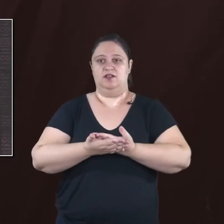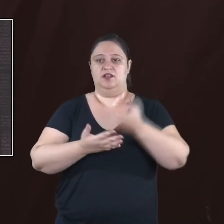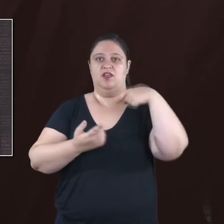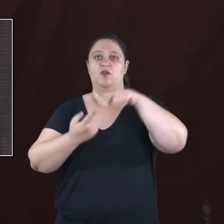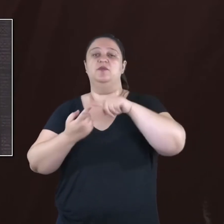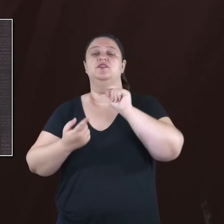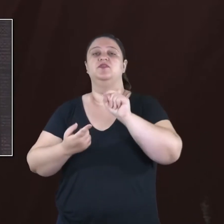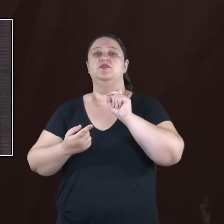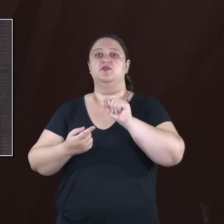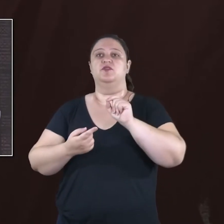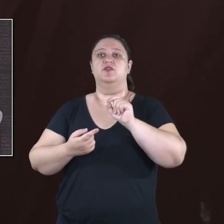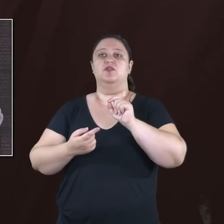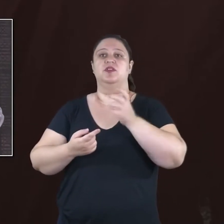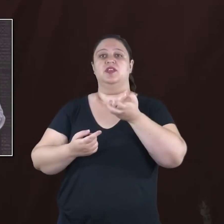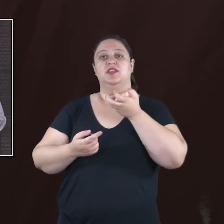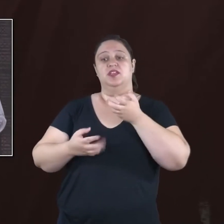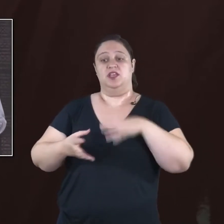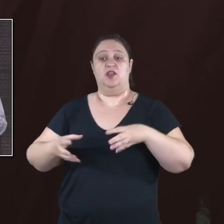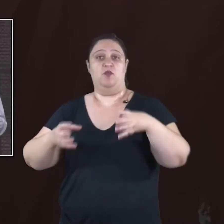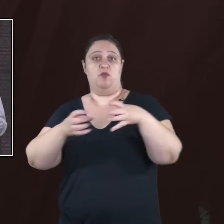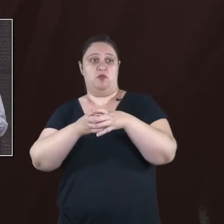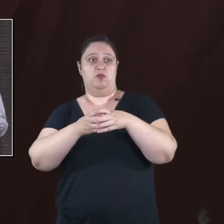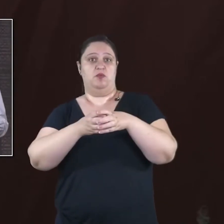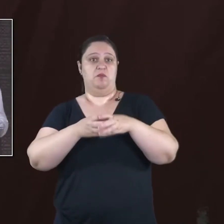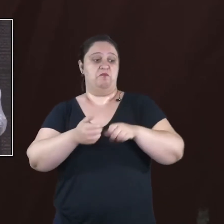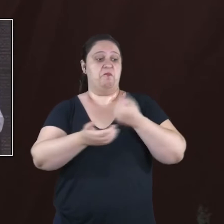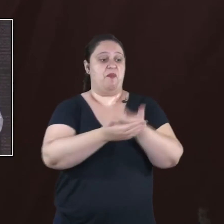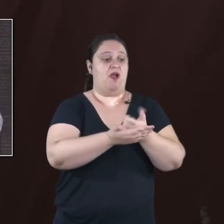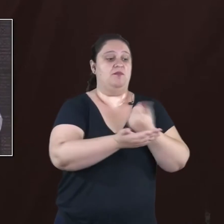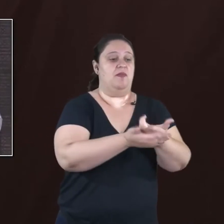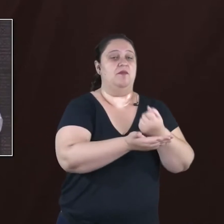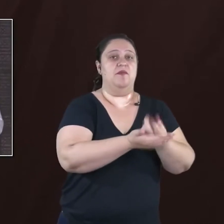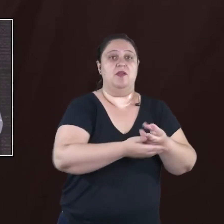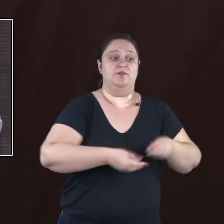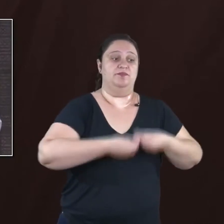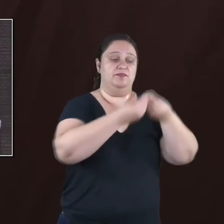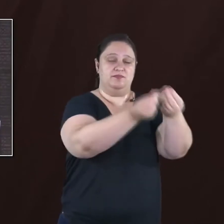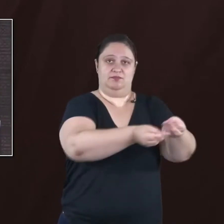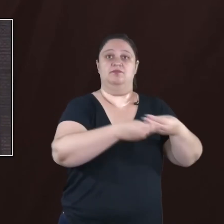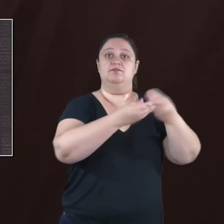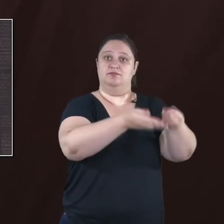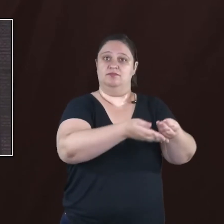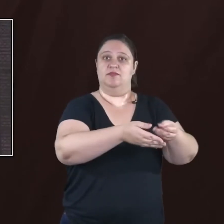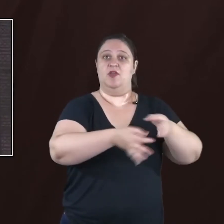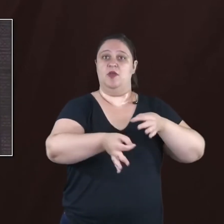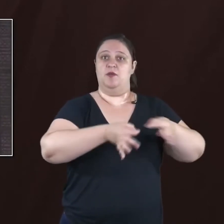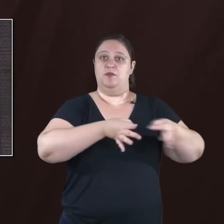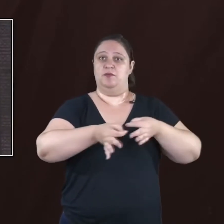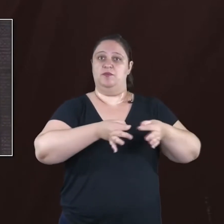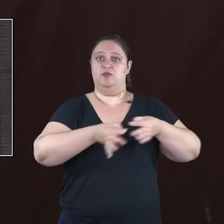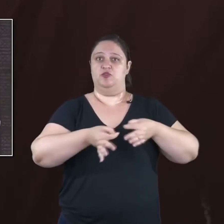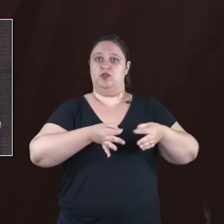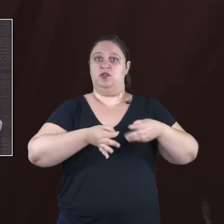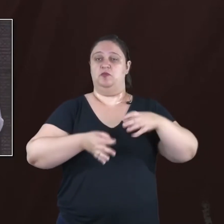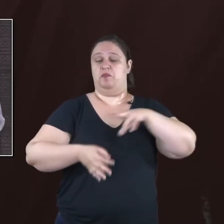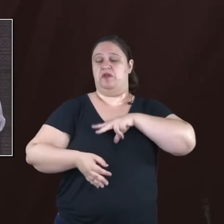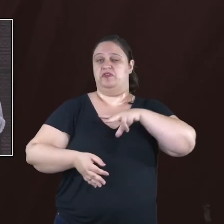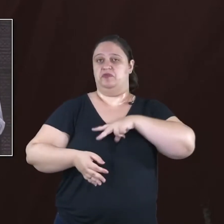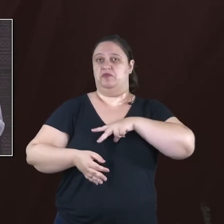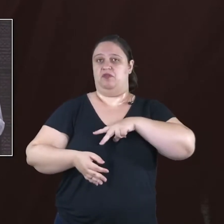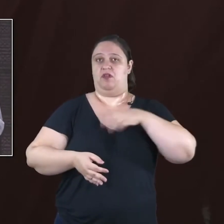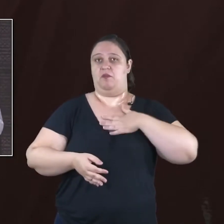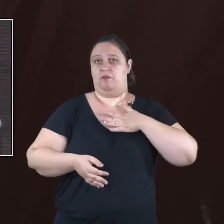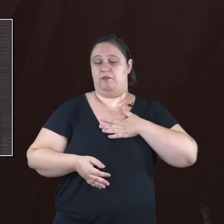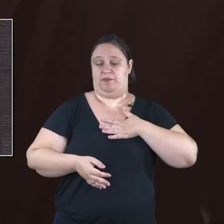de conquistar um grupo de patrocinadores para seus projetos pessoais. No tempo de Paulo tinha muitos